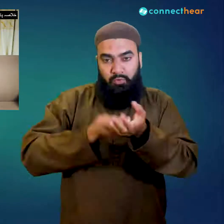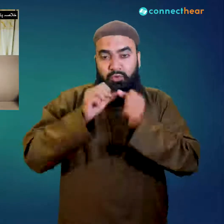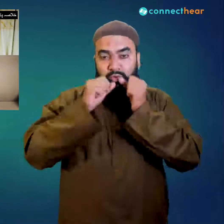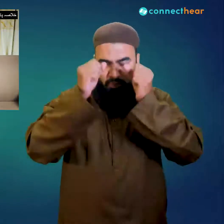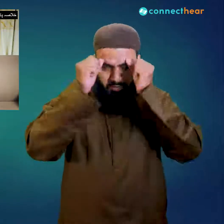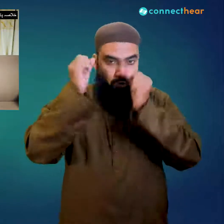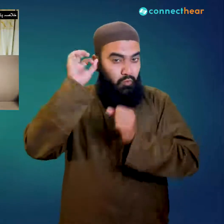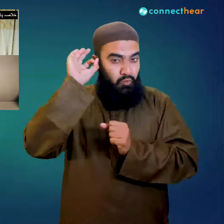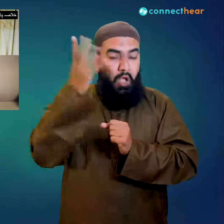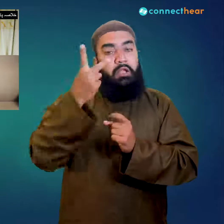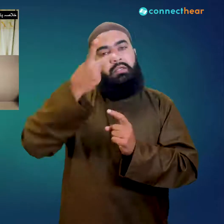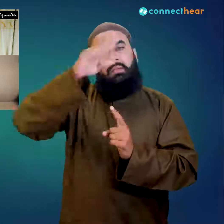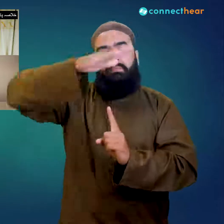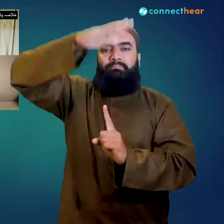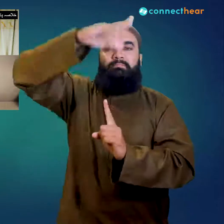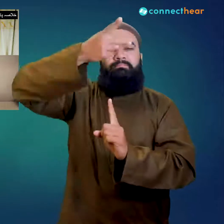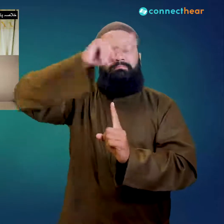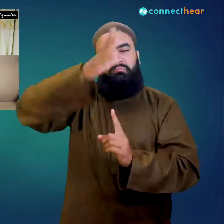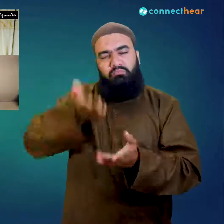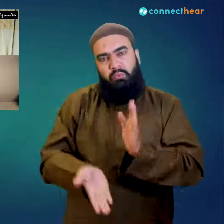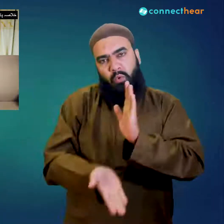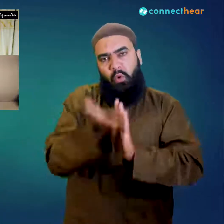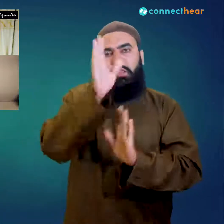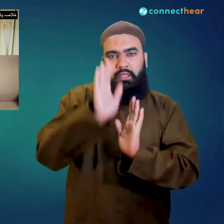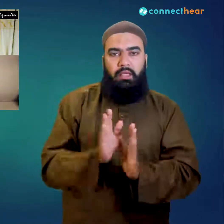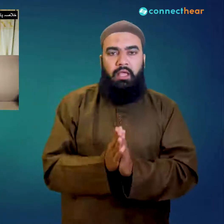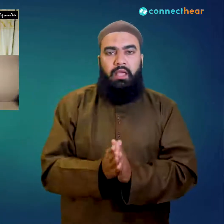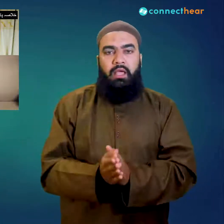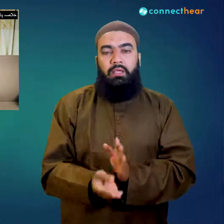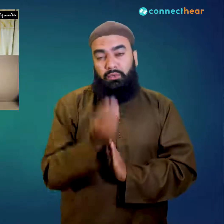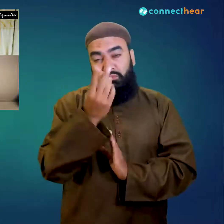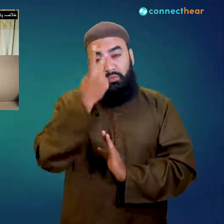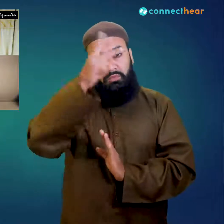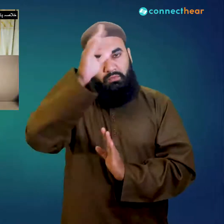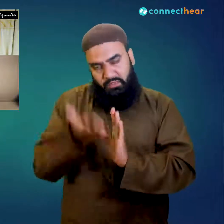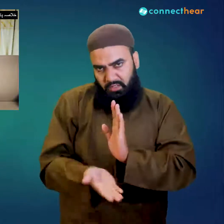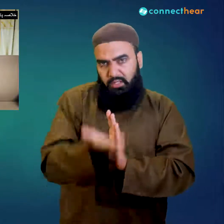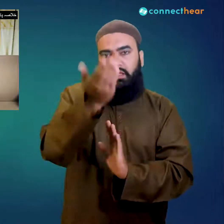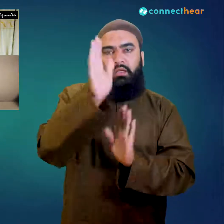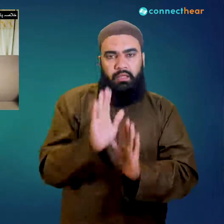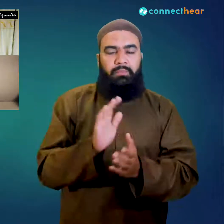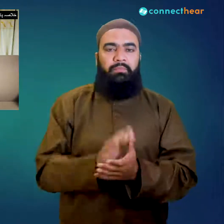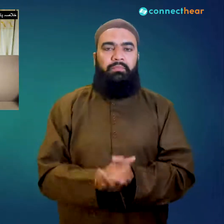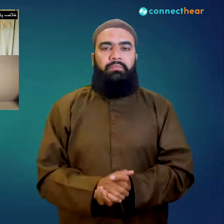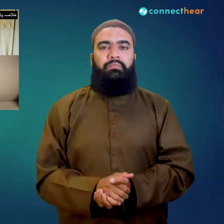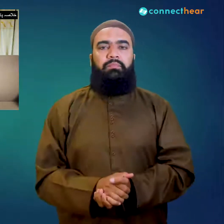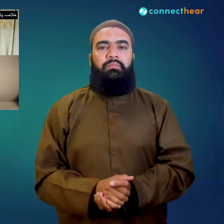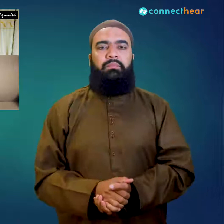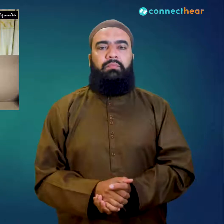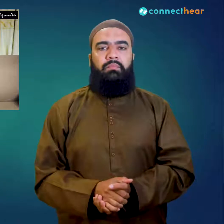دراصل آپ صلی اللہ علیہ وسلم کی شان کا اظہار ہے، عظمت کا اظہار ہے۔